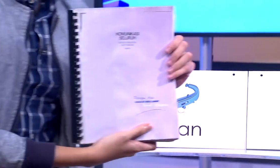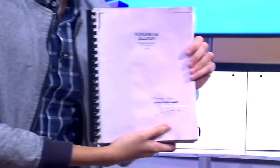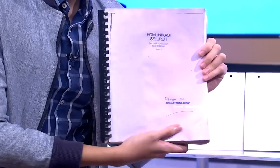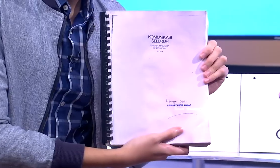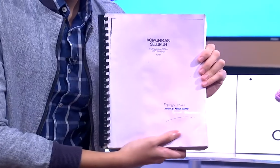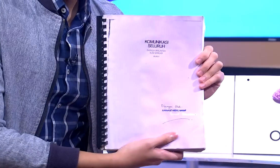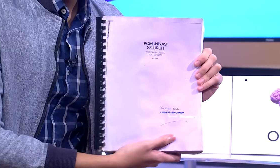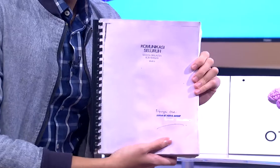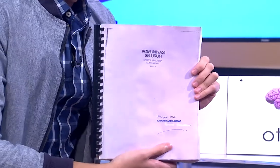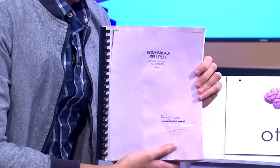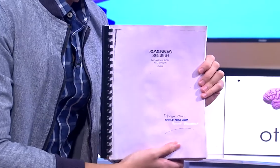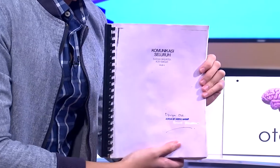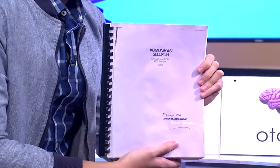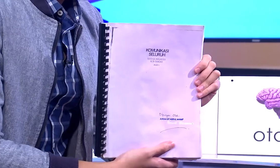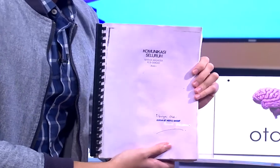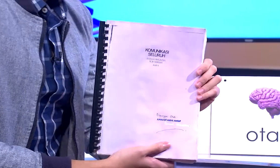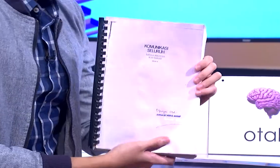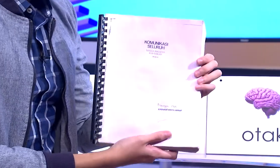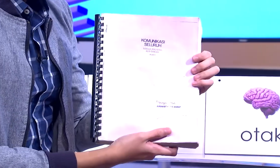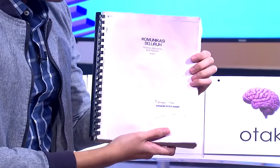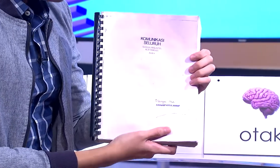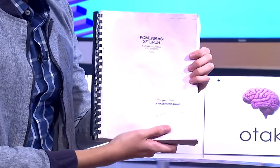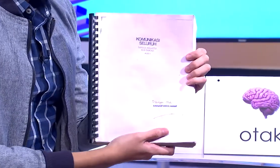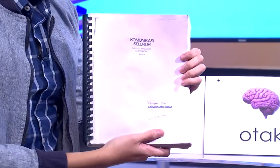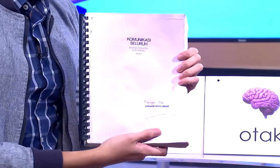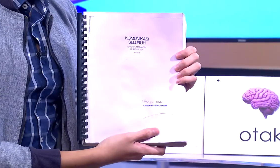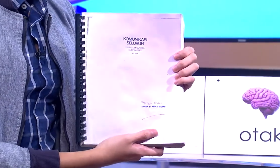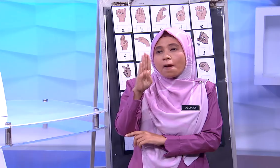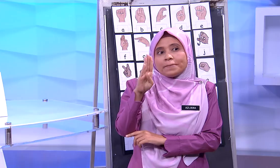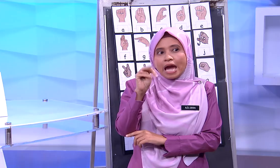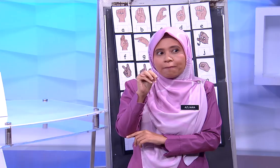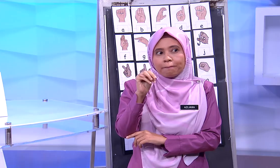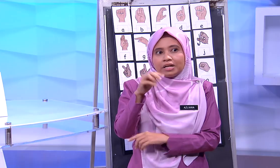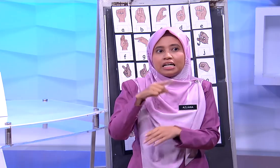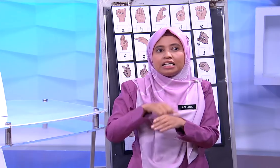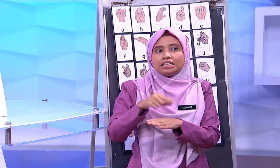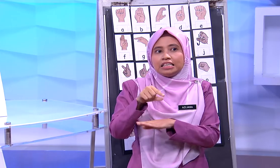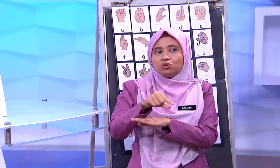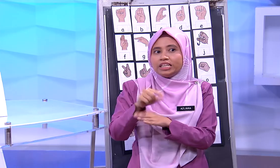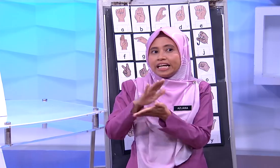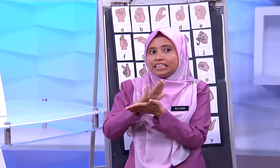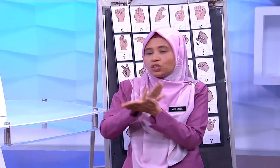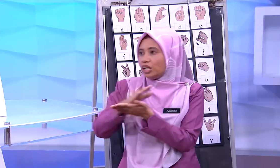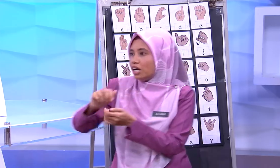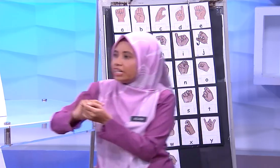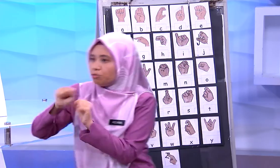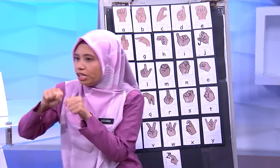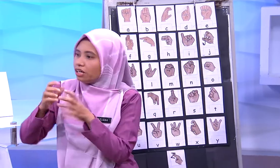abuku habis erek-erek Titi BM digunakan di sekolah itu beli